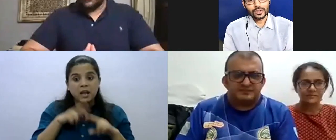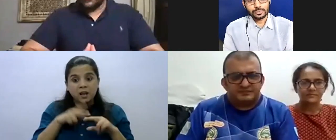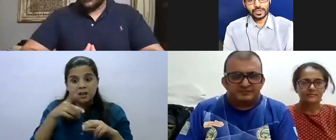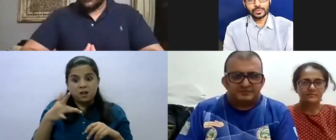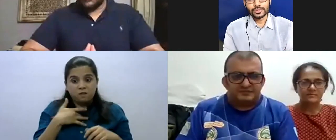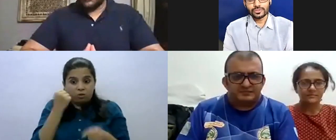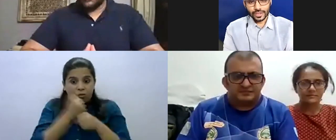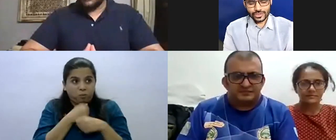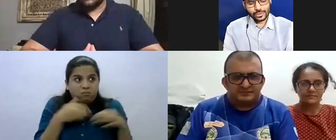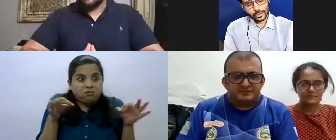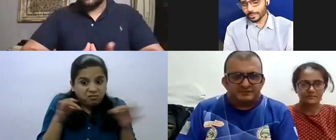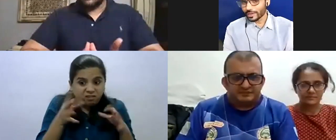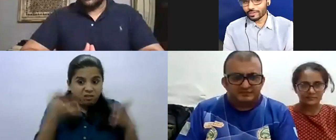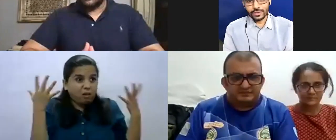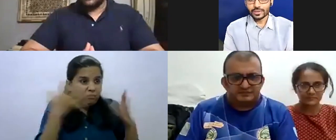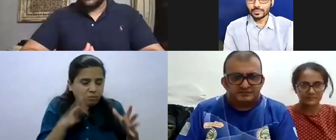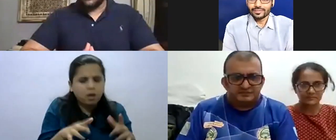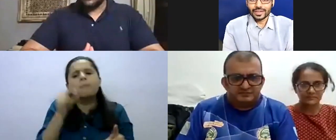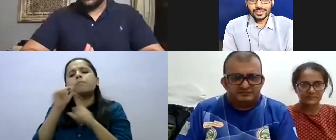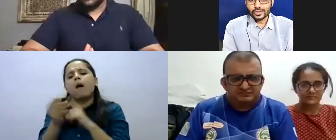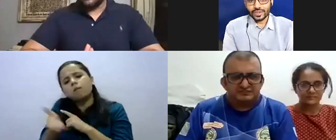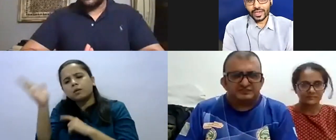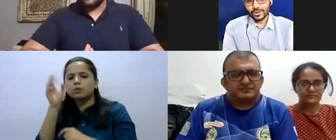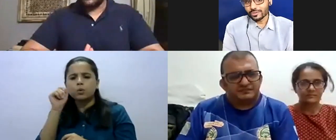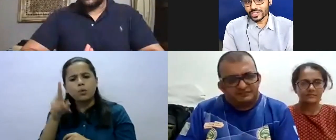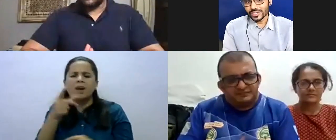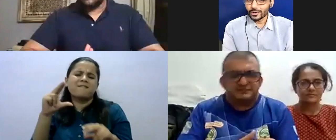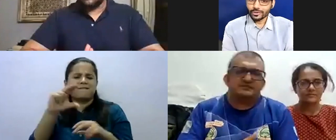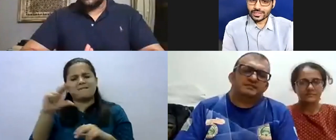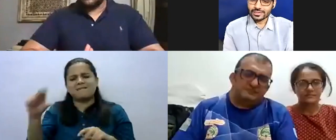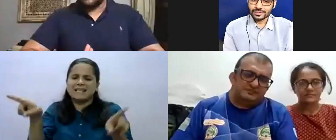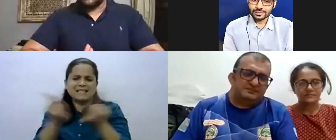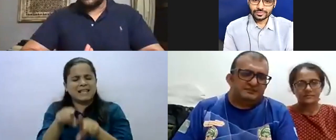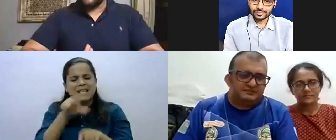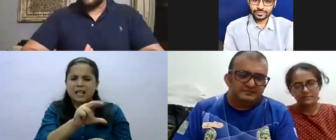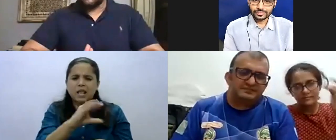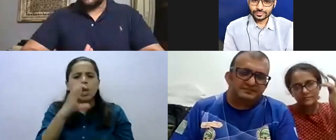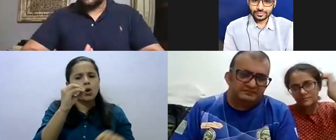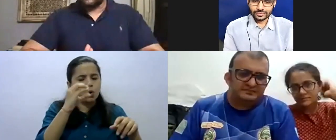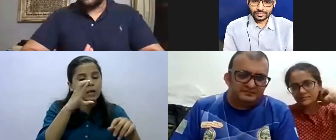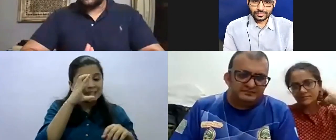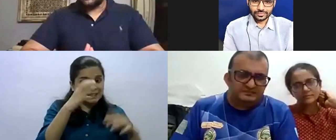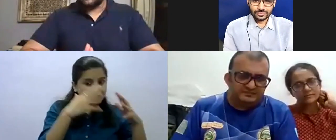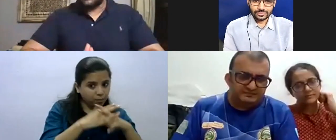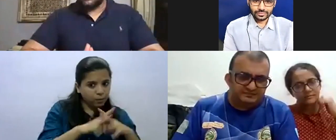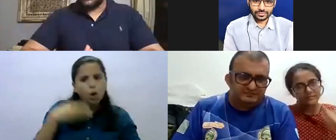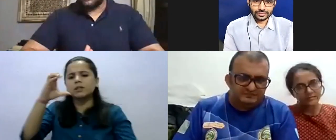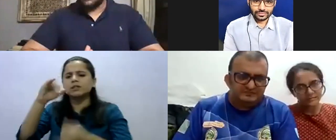government hospital because of the rush, go to a private hospital. But vaccines तो वही है, Covishield या Covaxin.